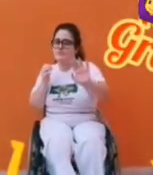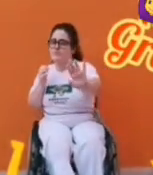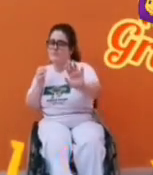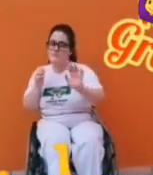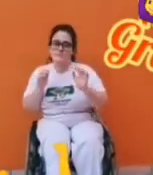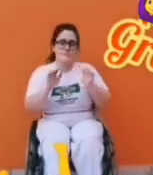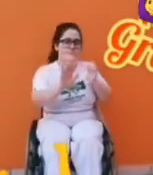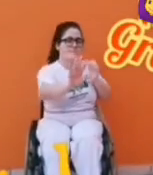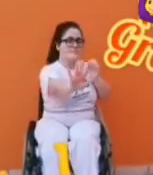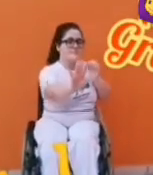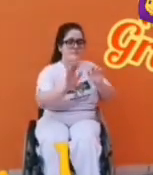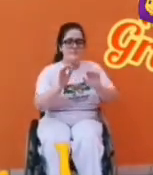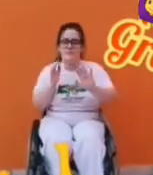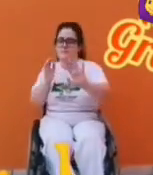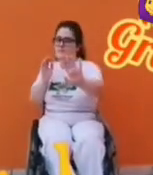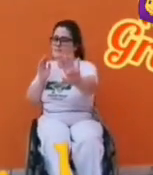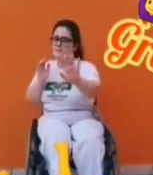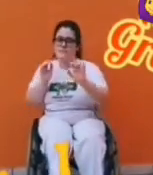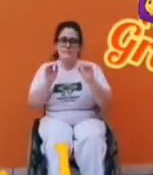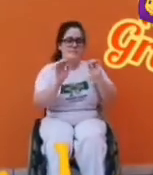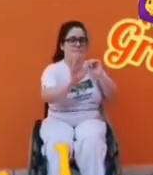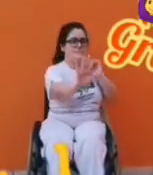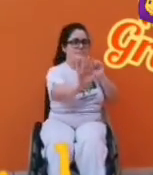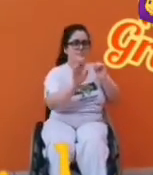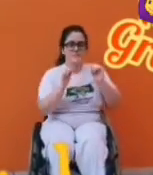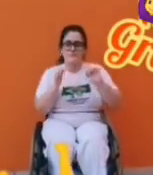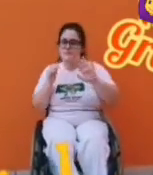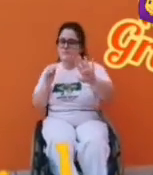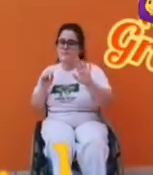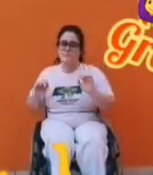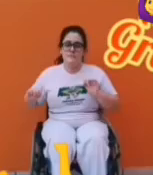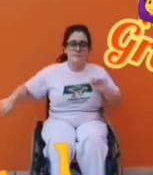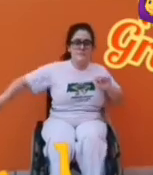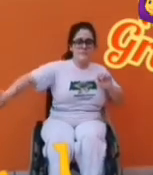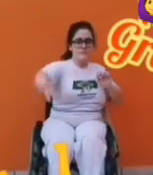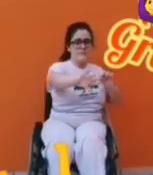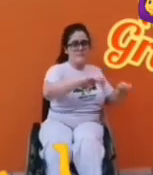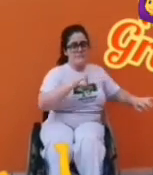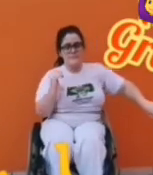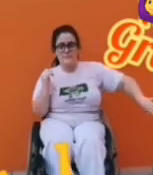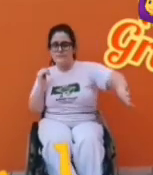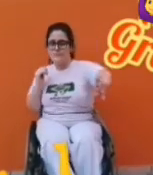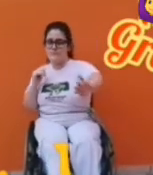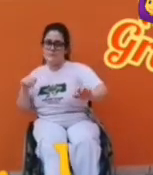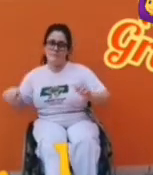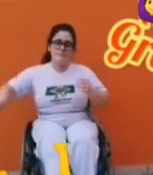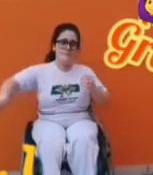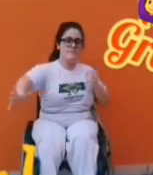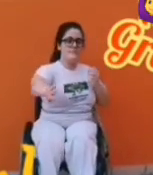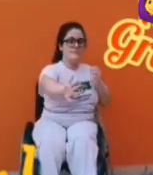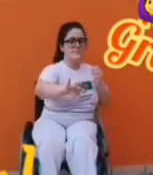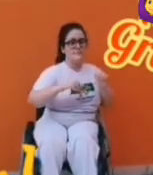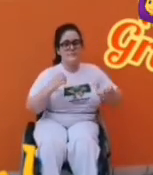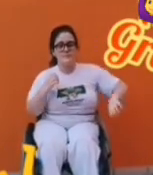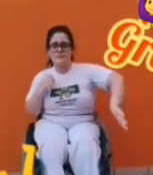levar. Procure nosso Redentor. Só Ele pode te ajudar, meu Deus.